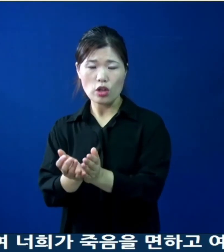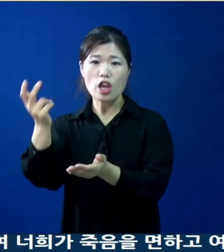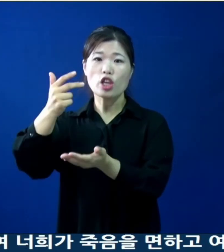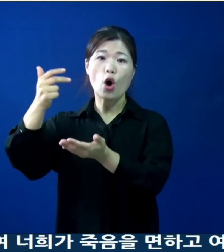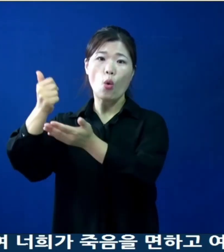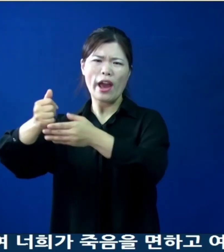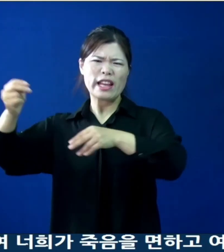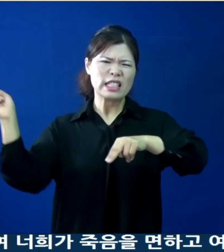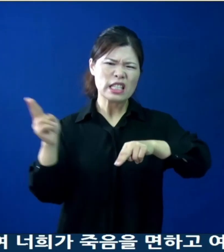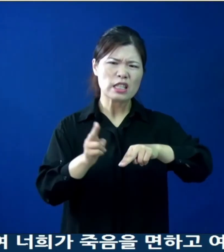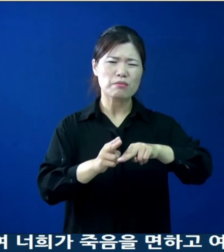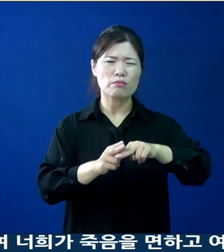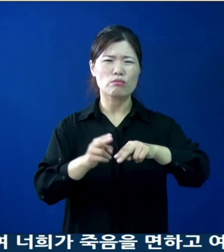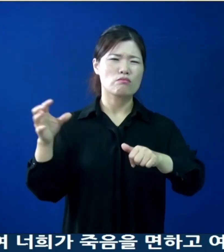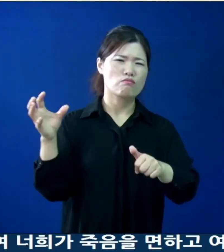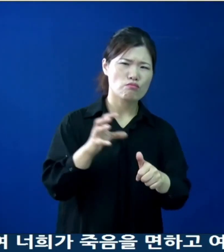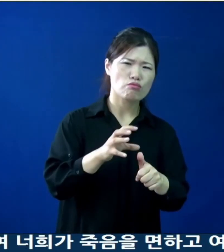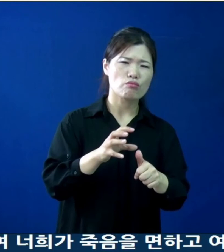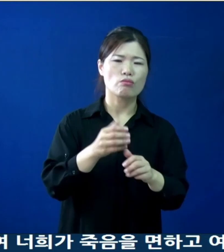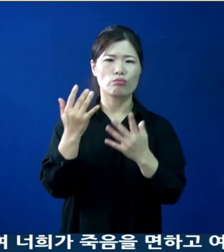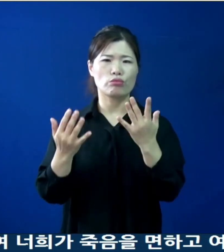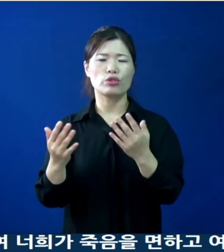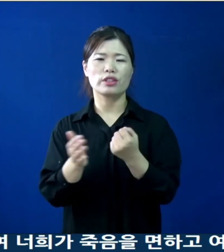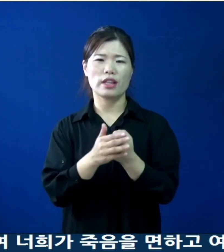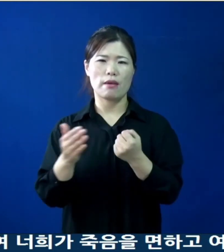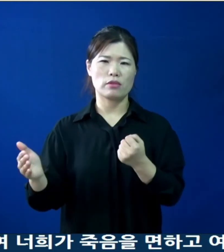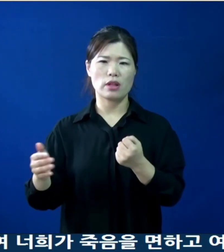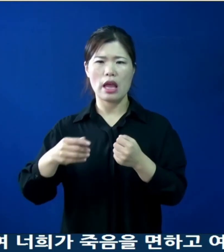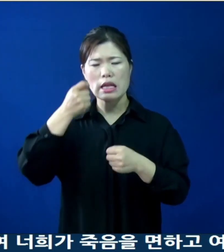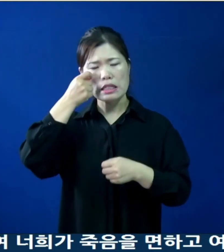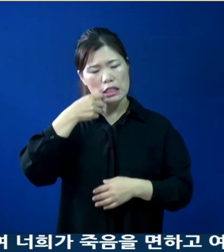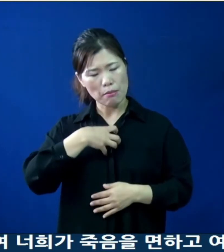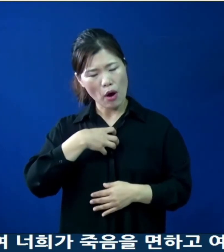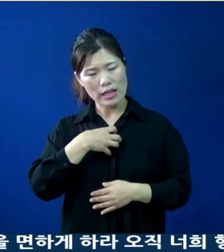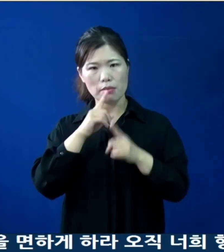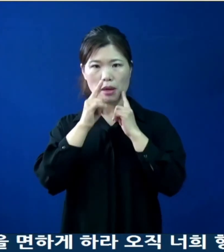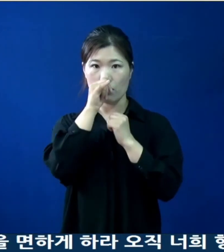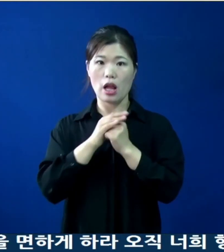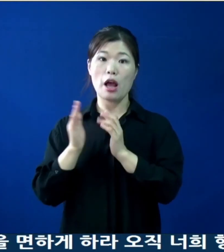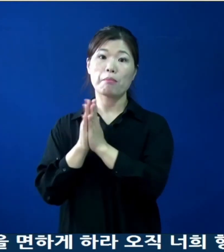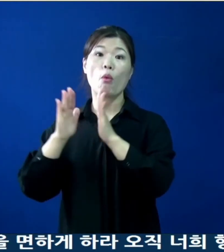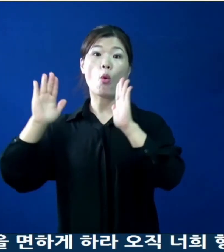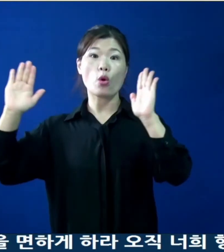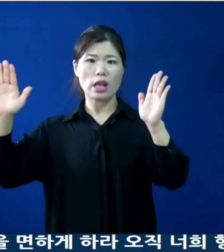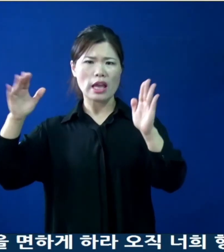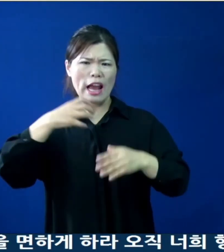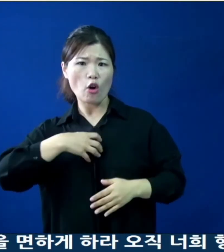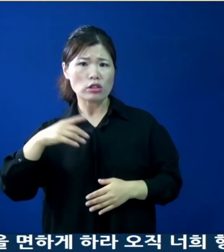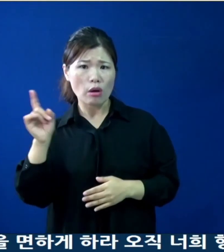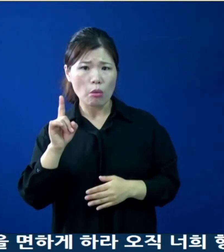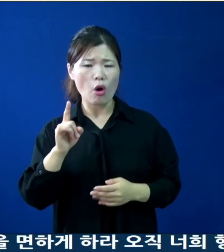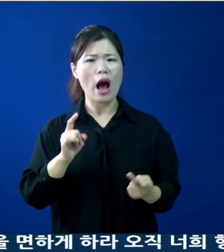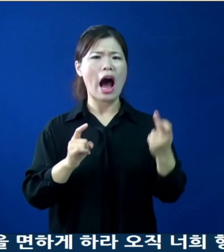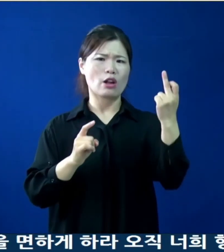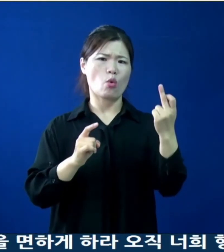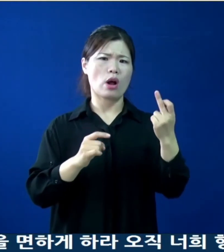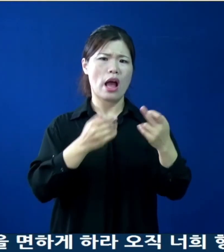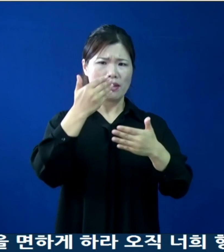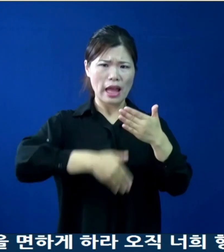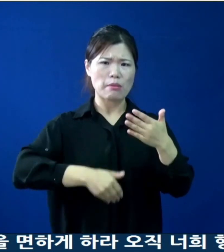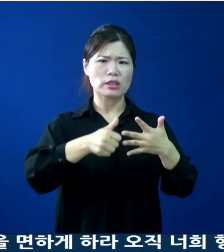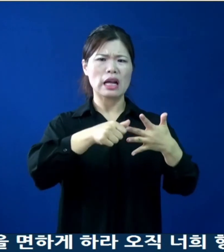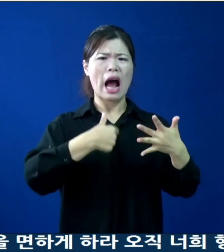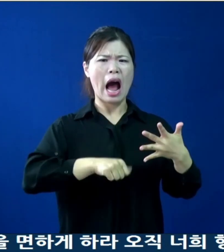말미암아 체포할 것이니. 모세가 걱정했던 건요, 아론과 아론의 남은 두 아들도